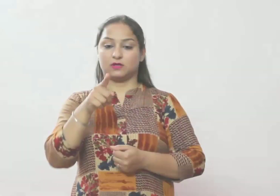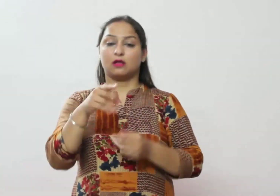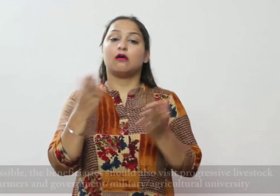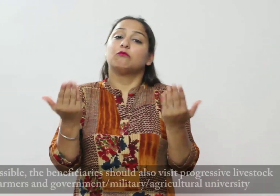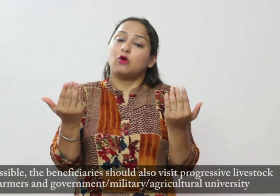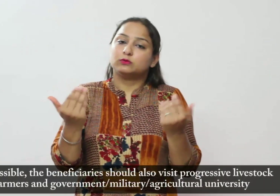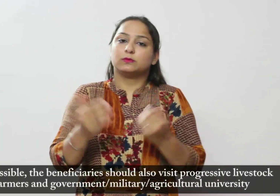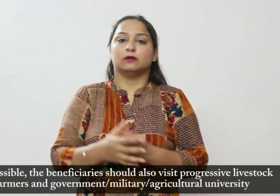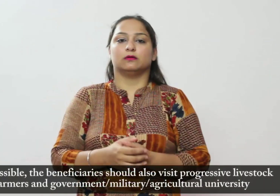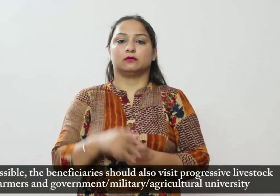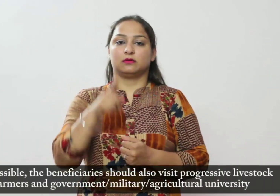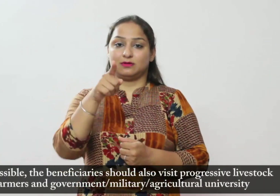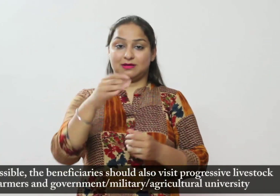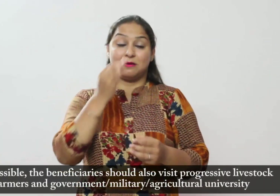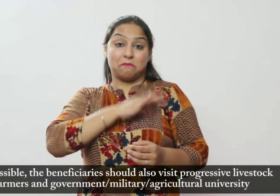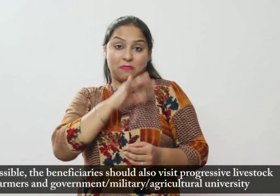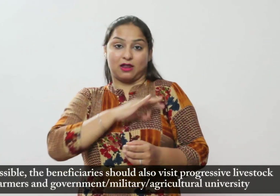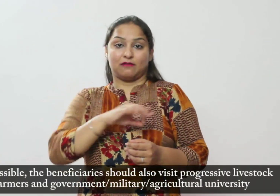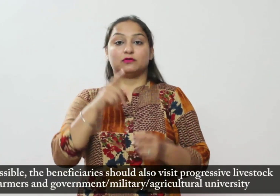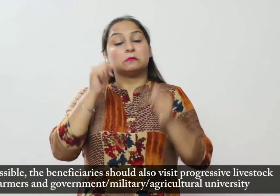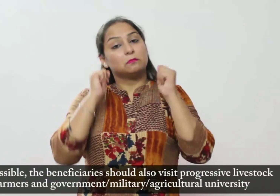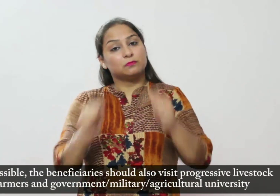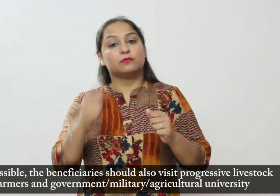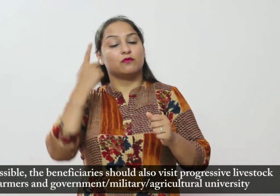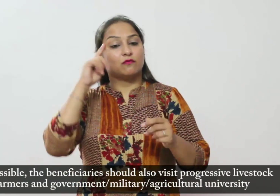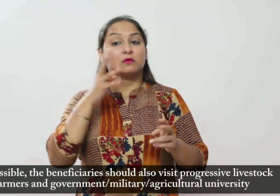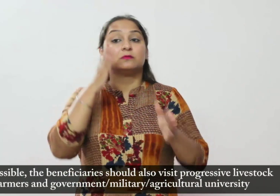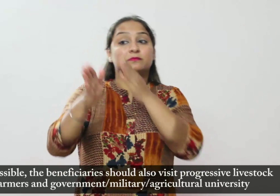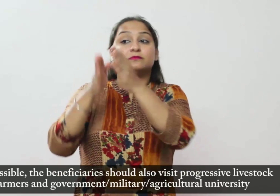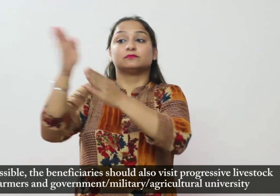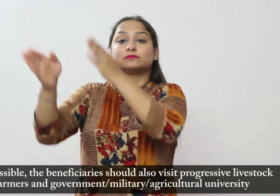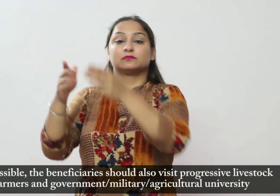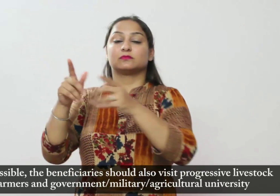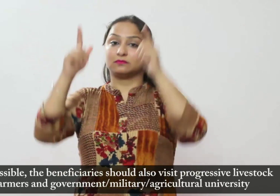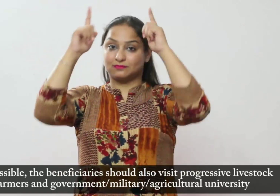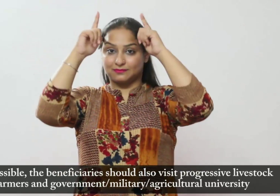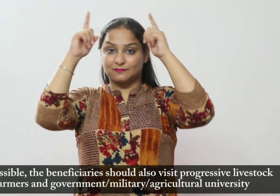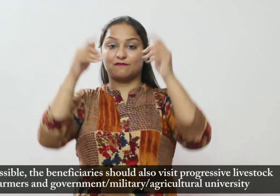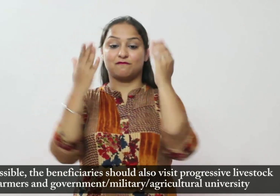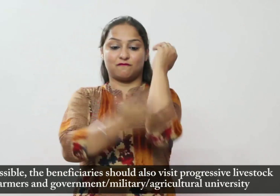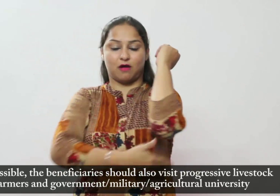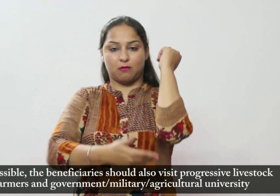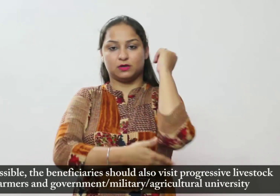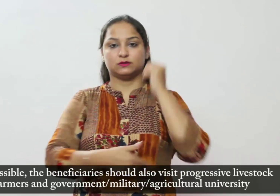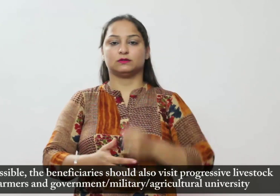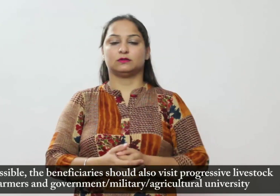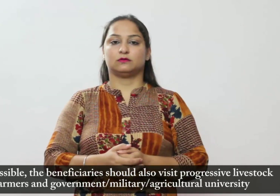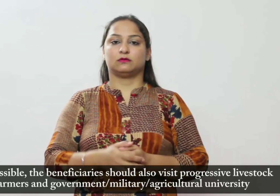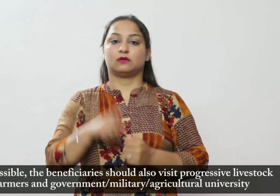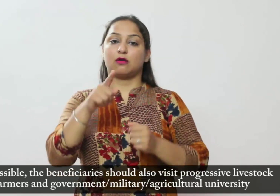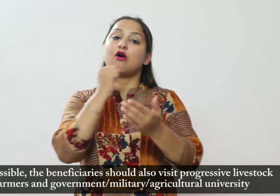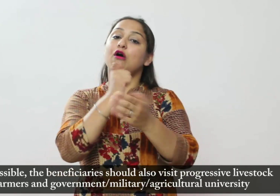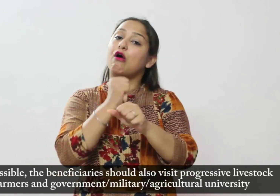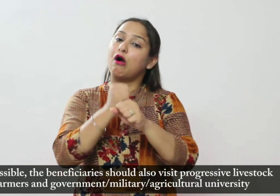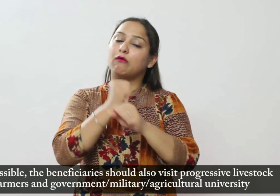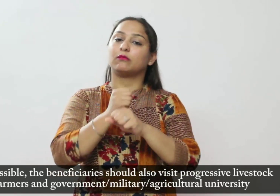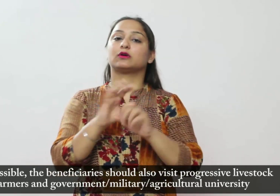यदि संभव हो तो लाभार्थियों को प्रगतिशील पशुधन किसानों और सरकार, सैन्य,